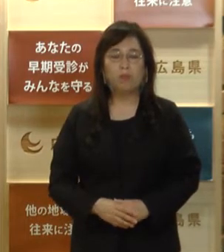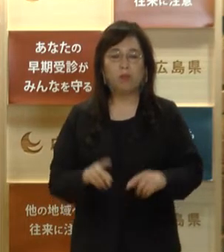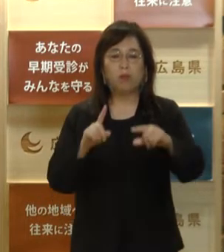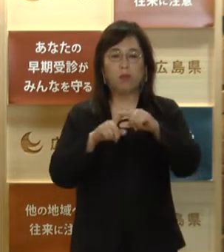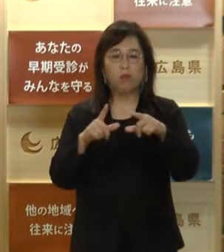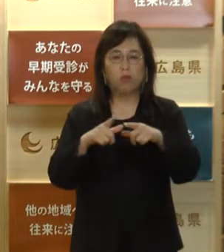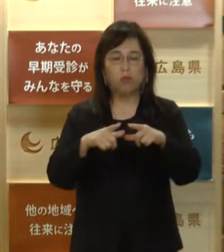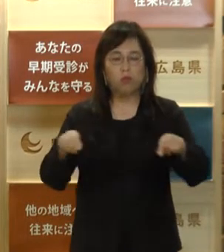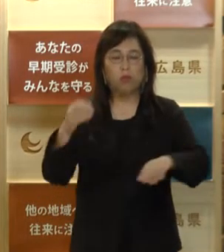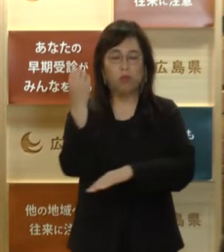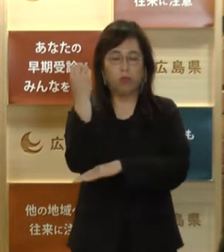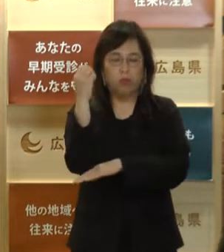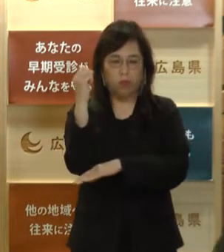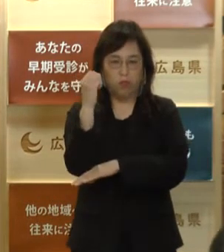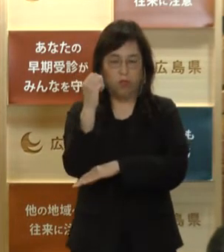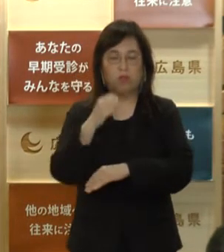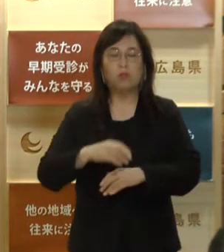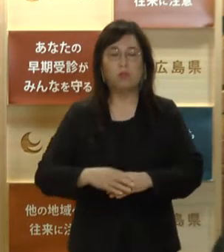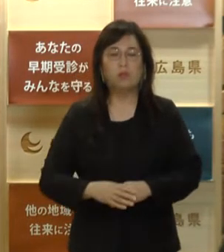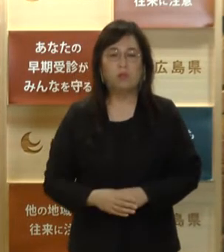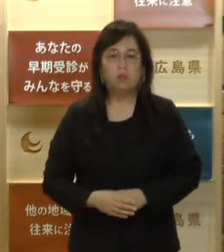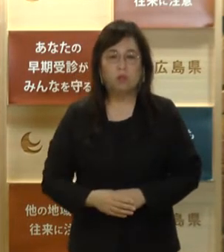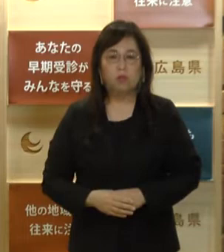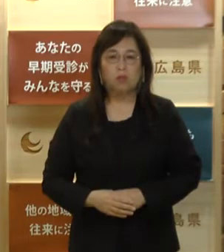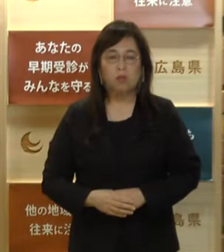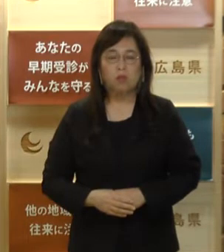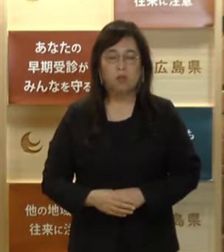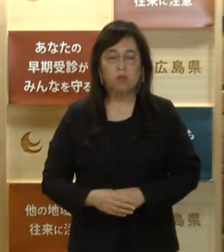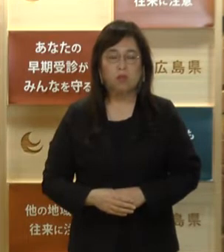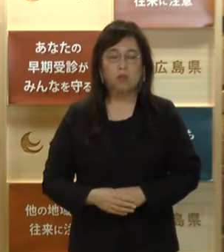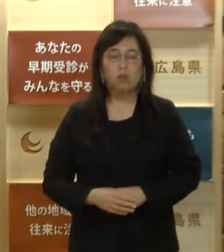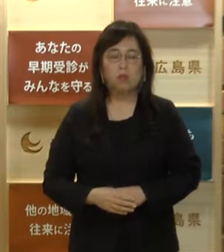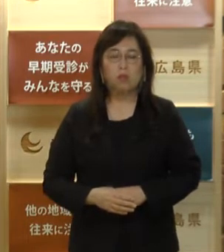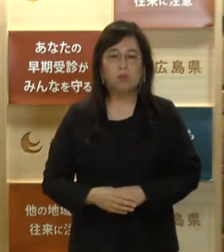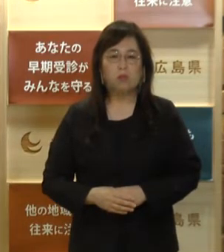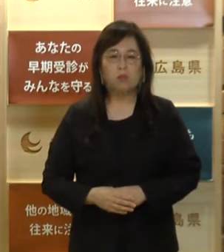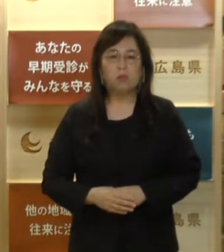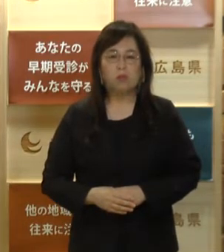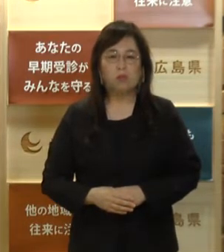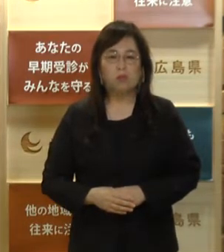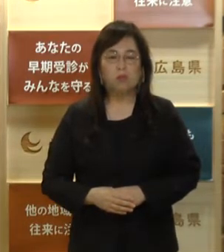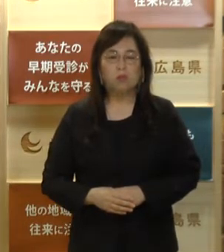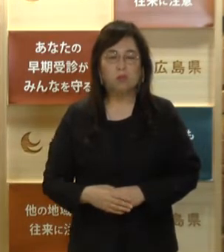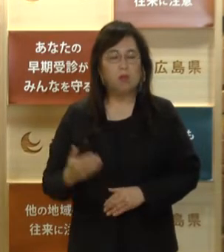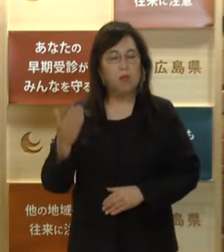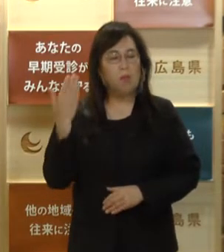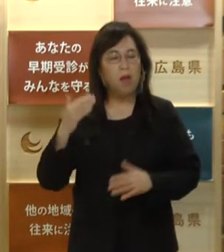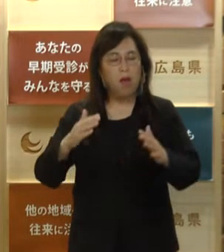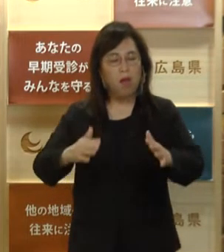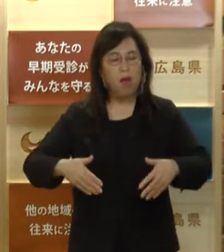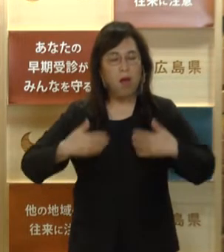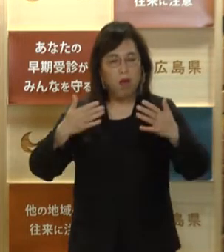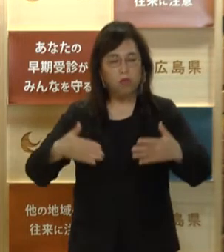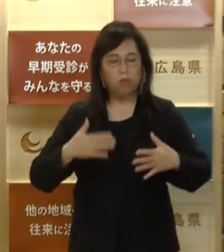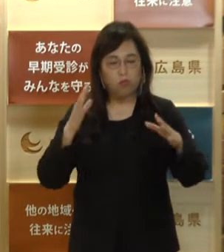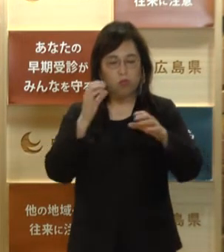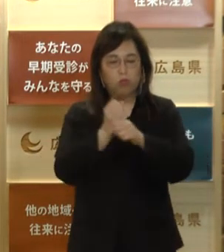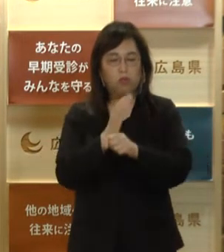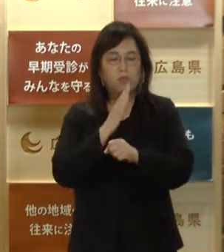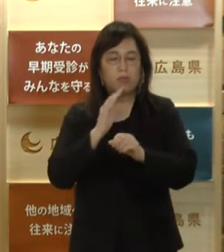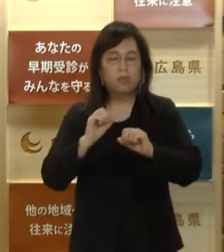中国新聞社の長久です。よろしくお願いします。先ほども少し出たんですが、第1弾の春の集中実施